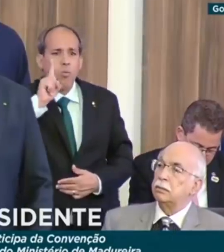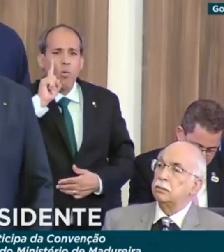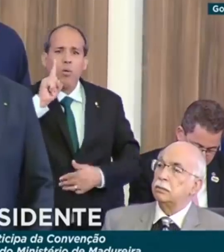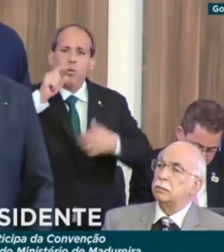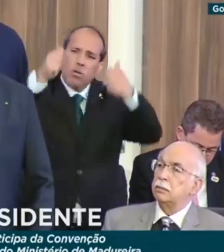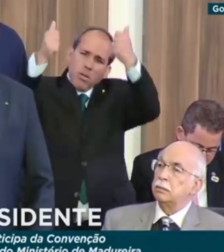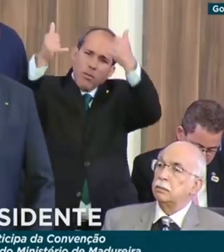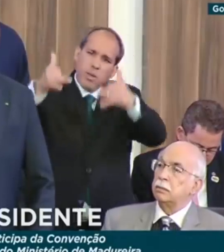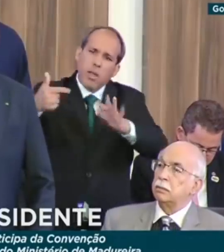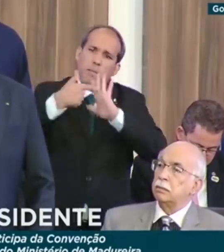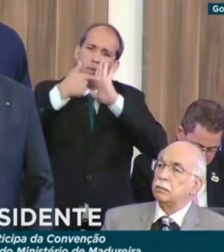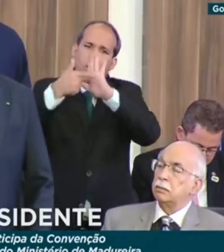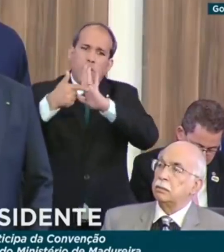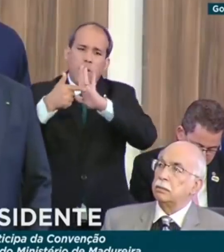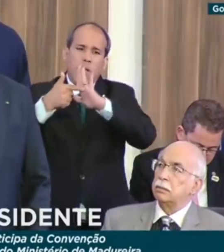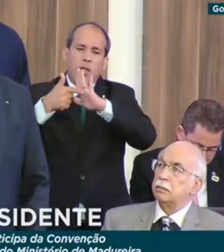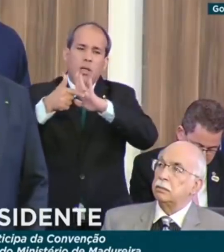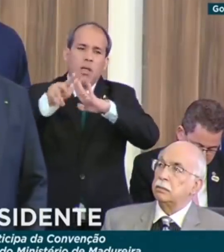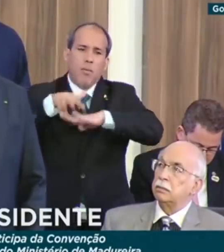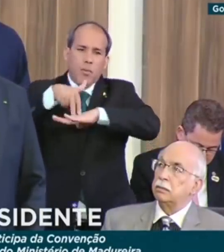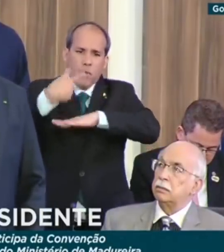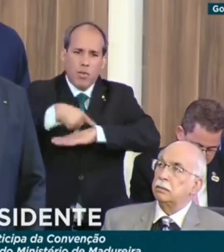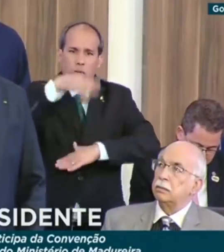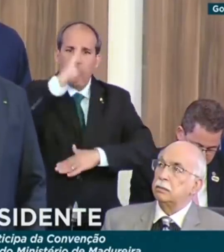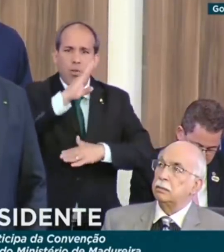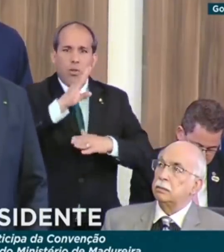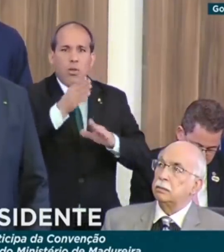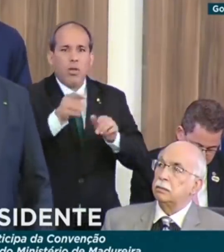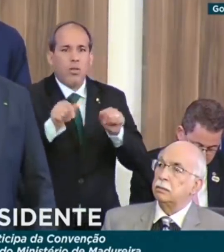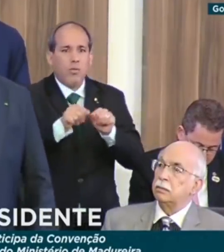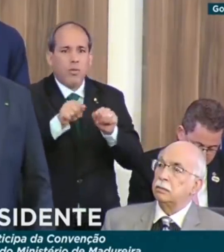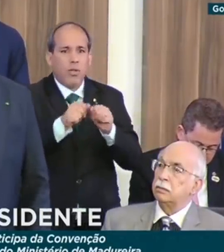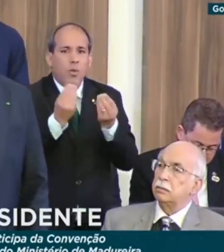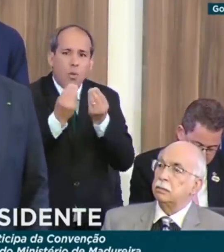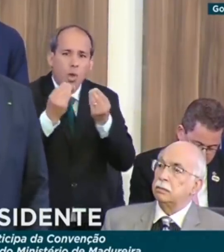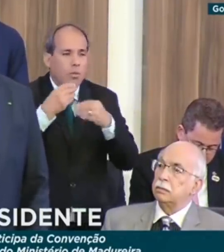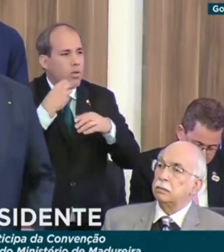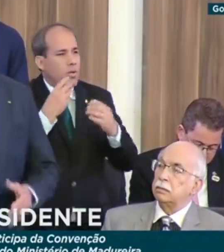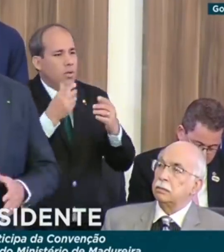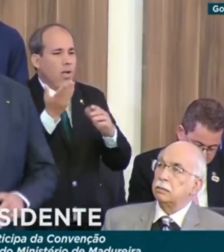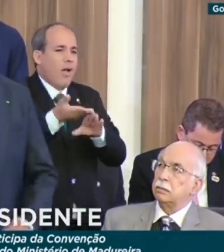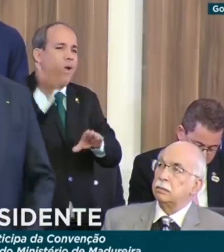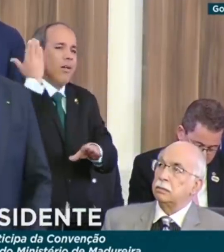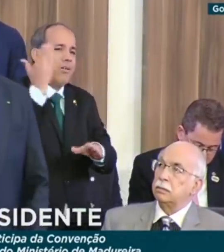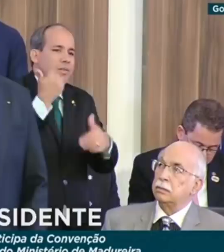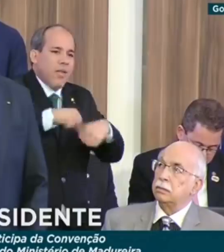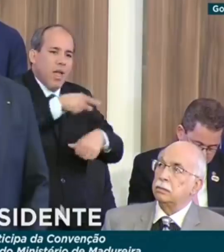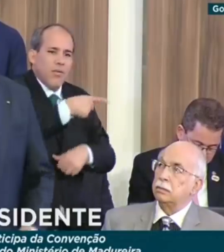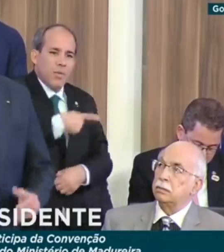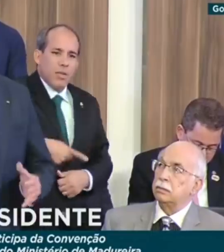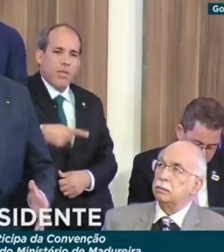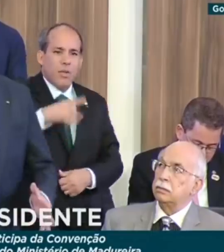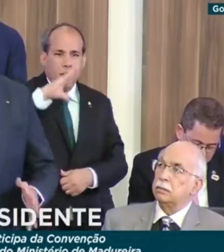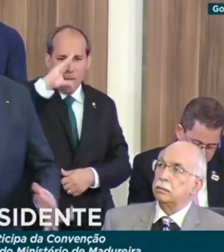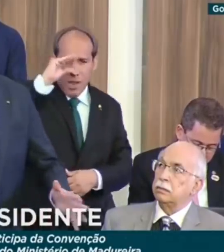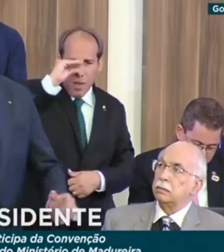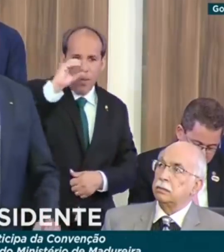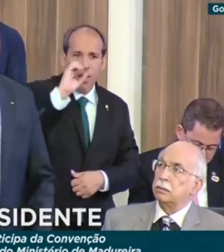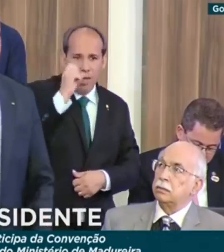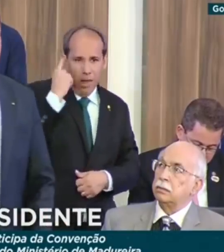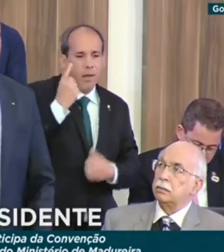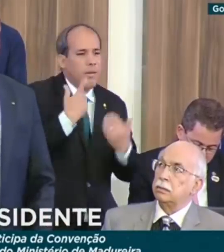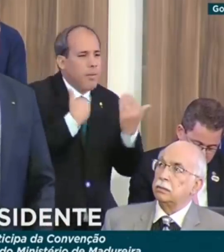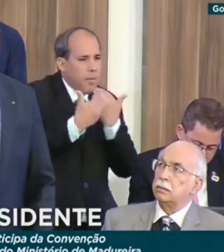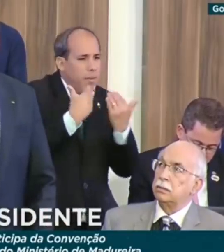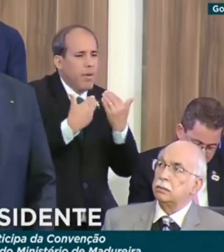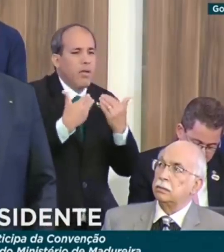Brasil, falar do que havia tratado com o presidente Donald Trump, enquanto ele era presidente, para continuarmos essa